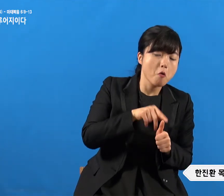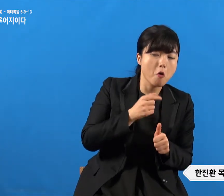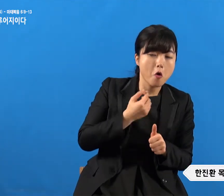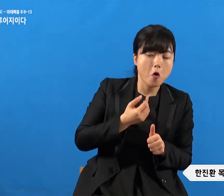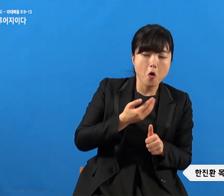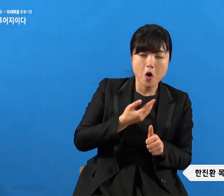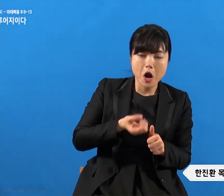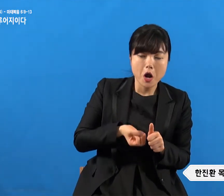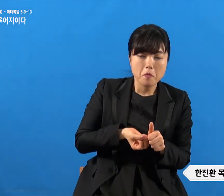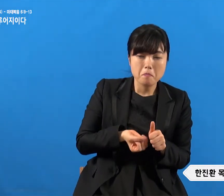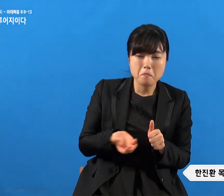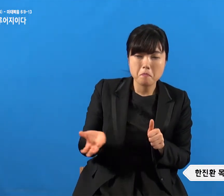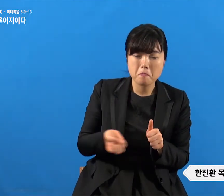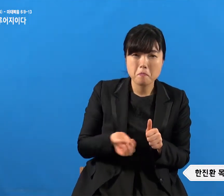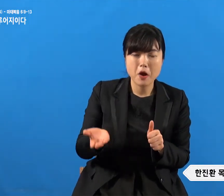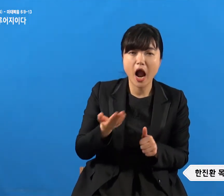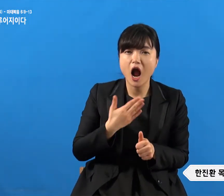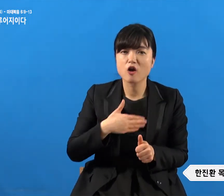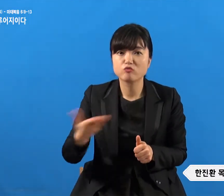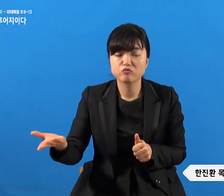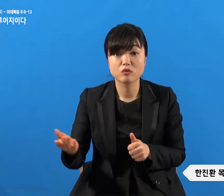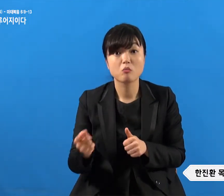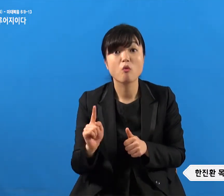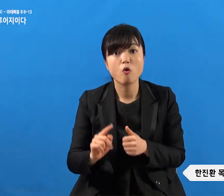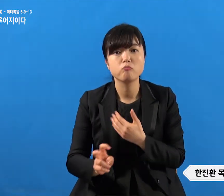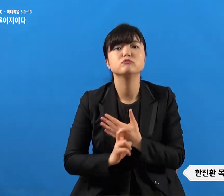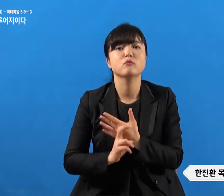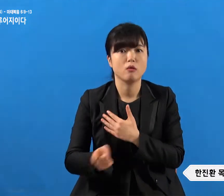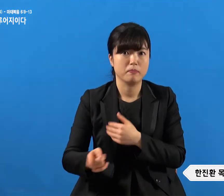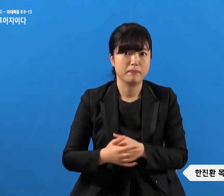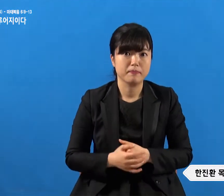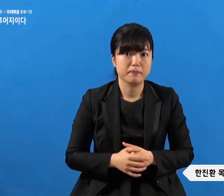같습니다. 그것은 엄청난